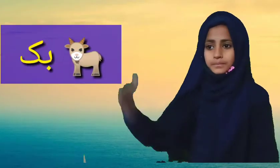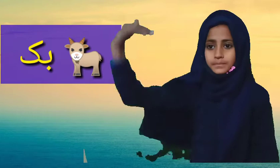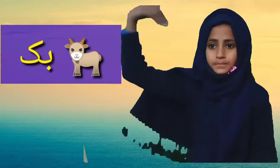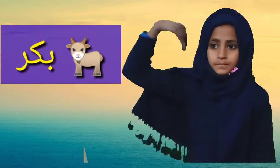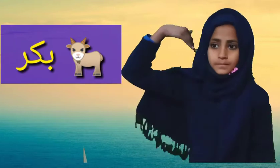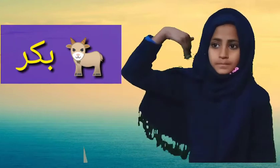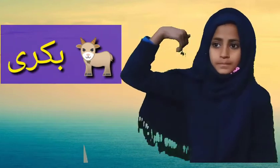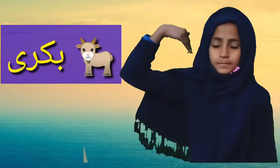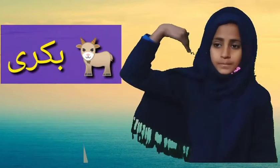बकरी,